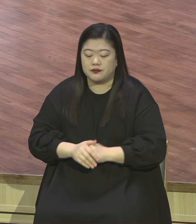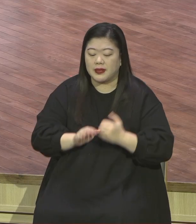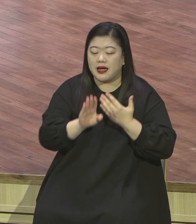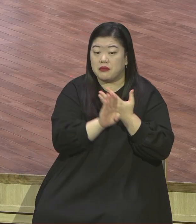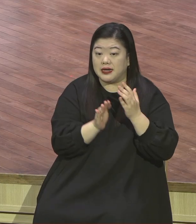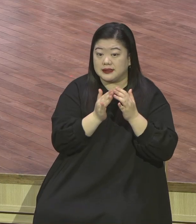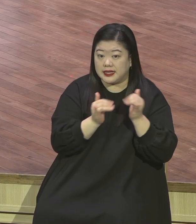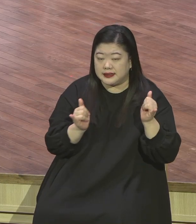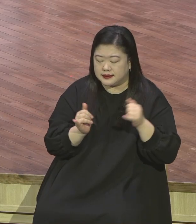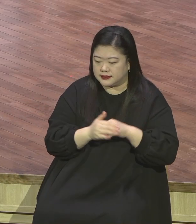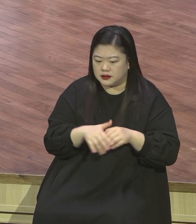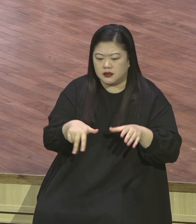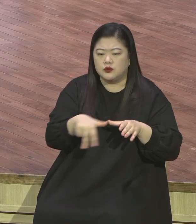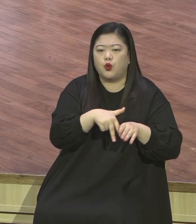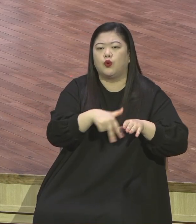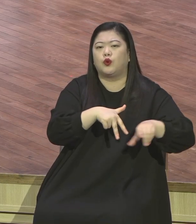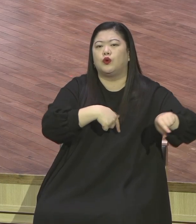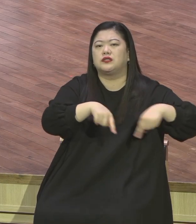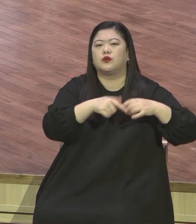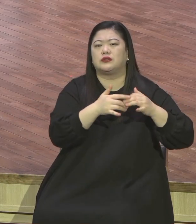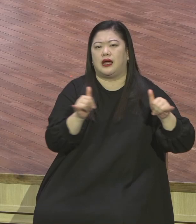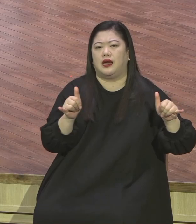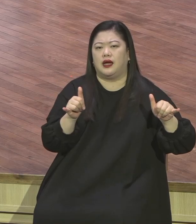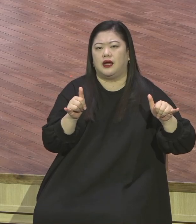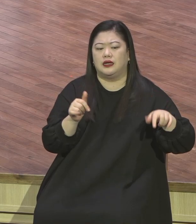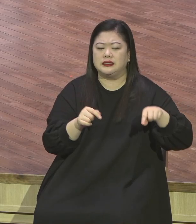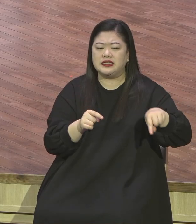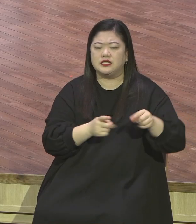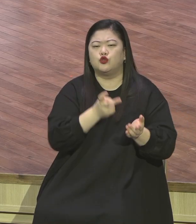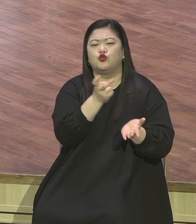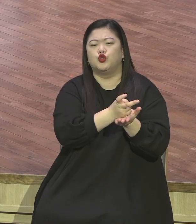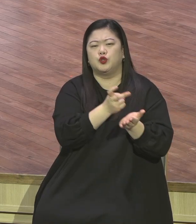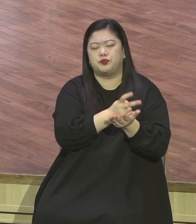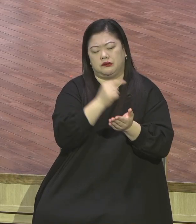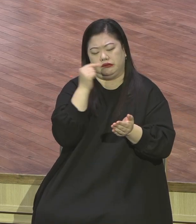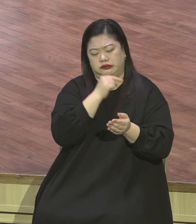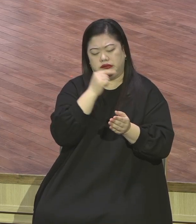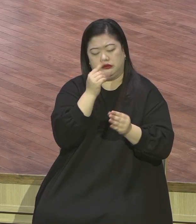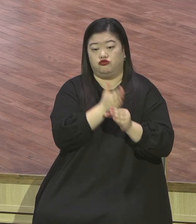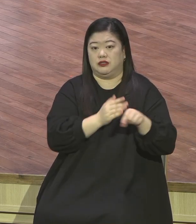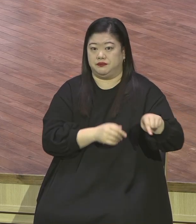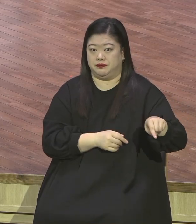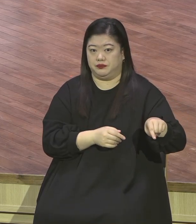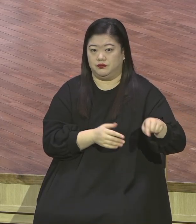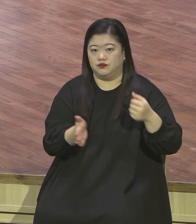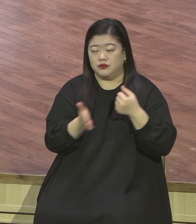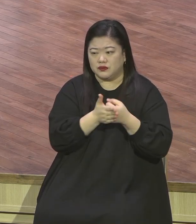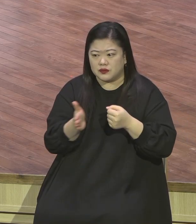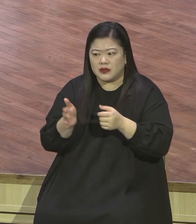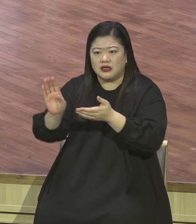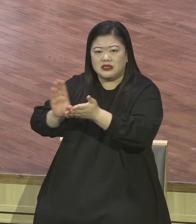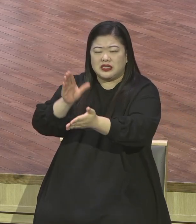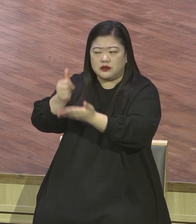이 종교 지도자들은 옛털에 갇혀가지고 옛털에 다 여기서 못 벗어나요.